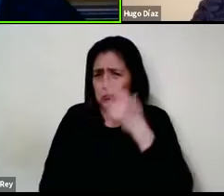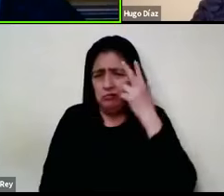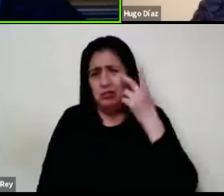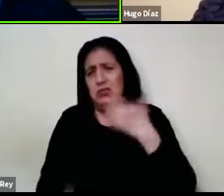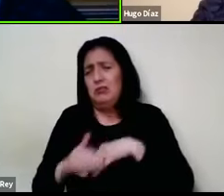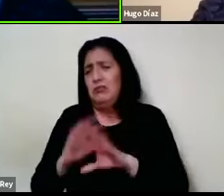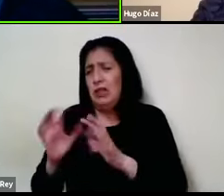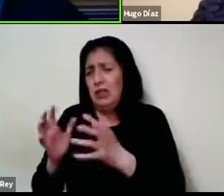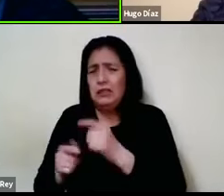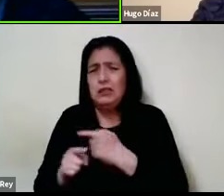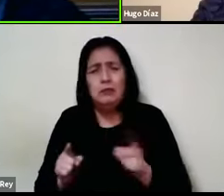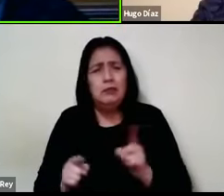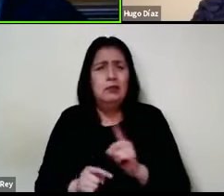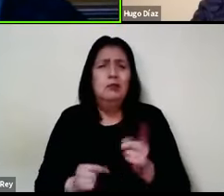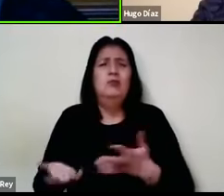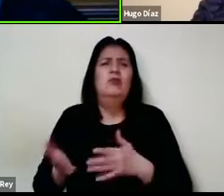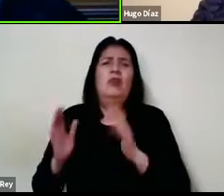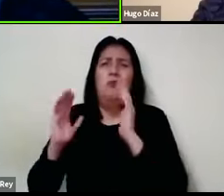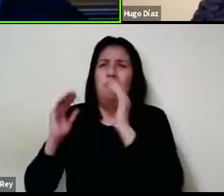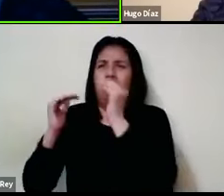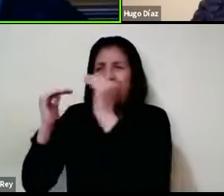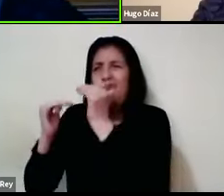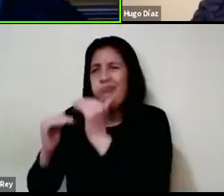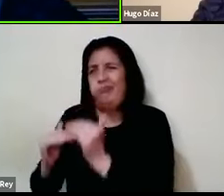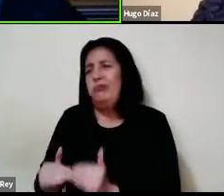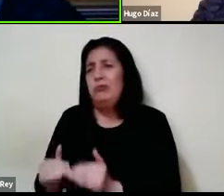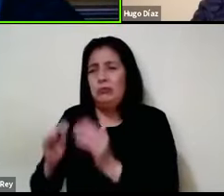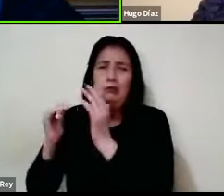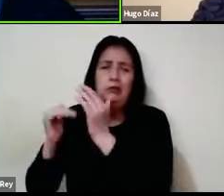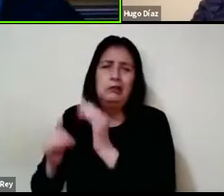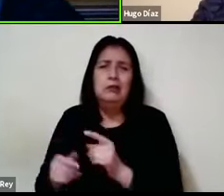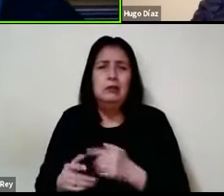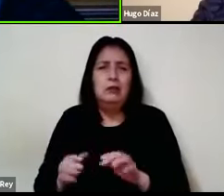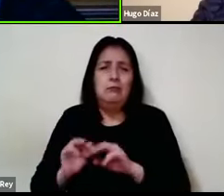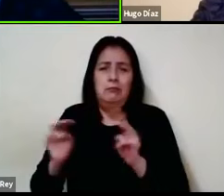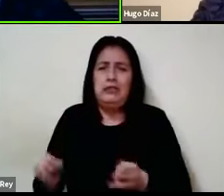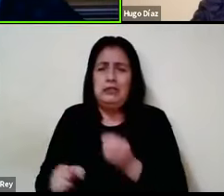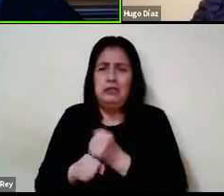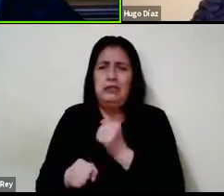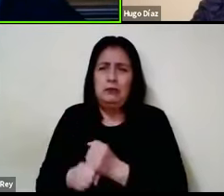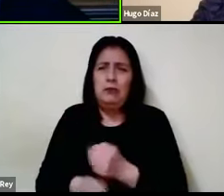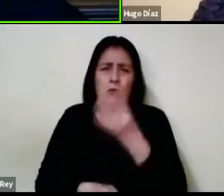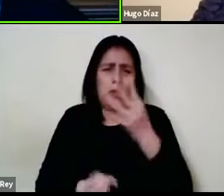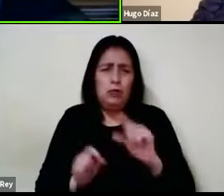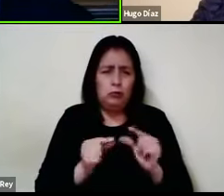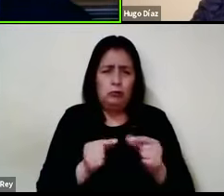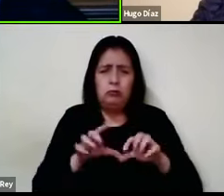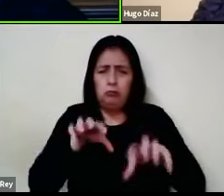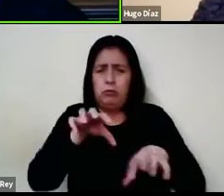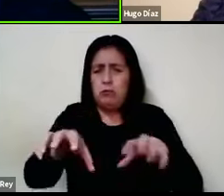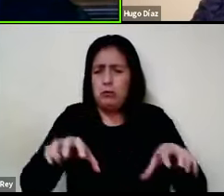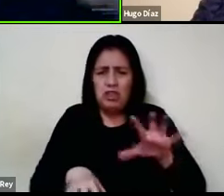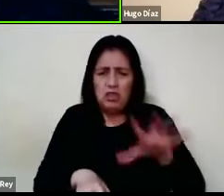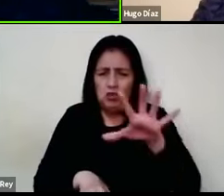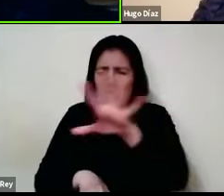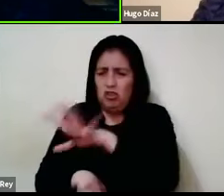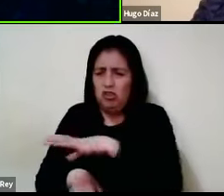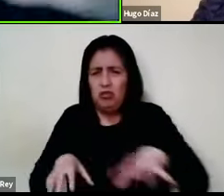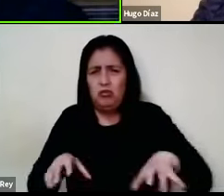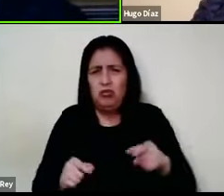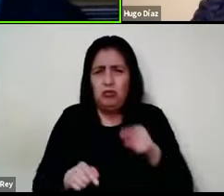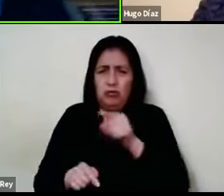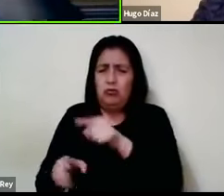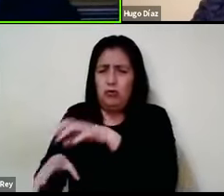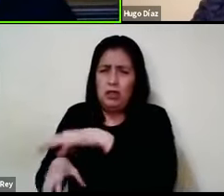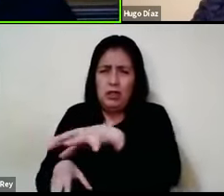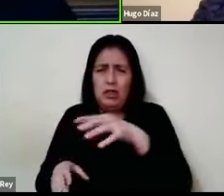clase, pero no estructurarlo. Cuando empezamos a estructurar, mesas de trabajo, 4 grupos, 5, 5, 5, acá tú te formas